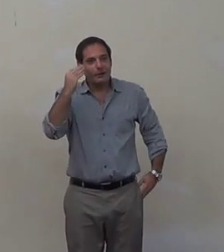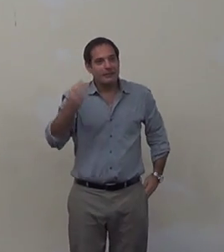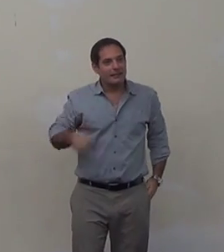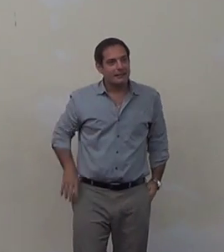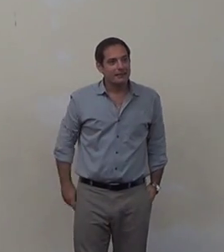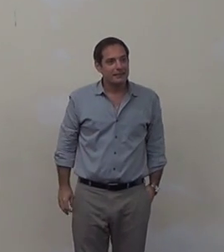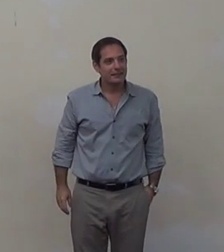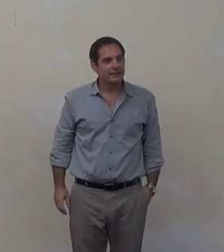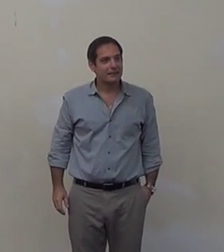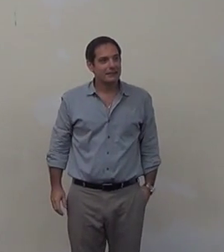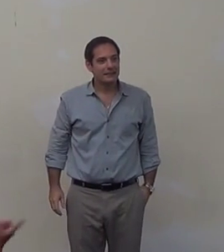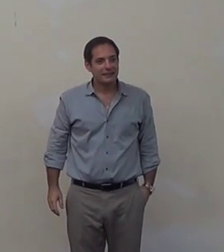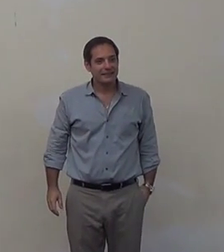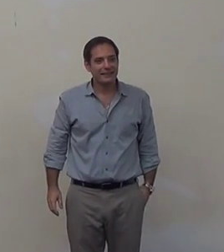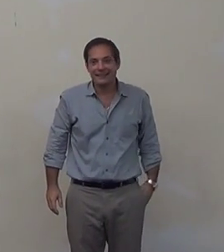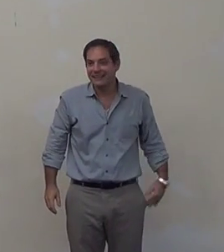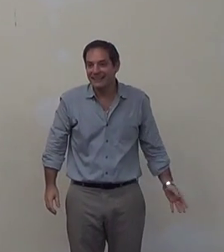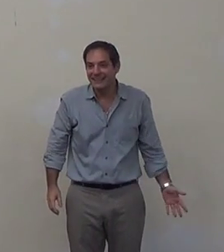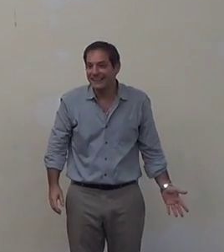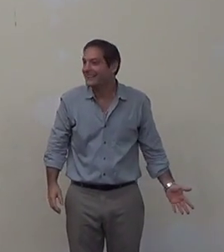¿Y qué hizo Moisés?